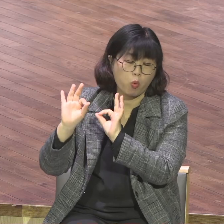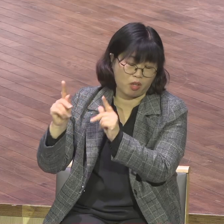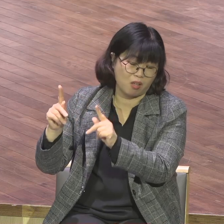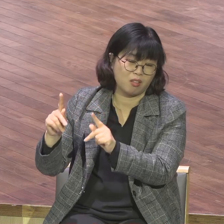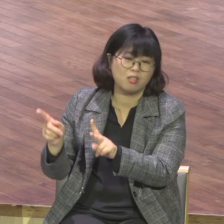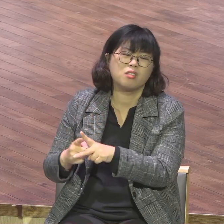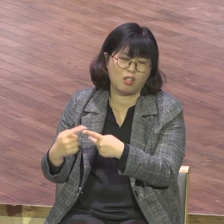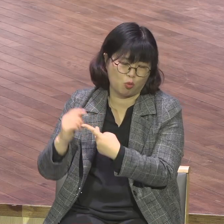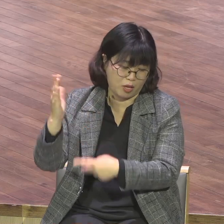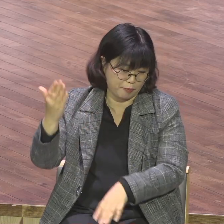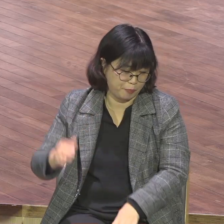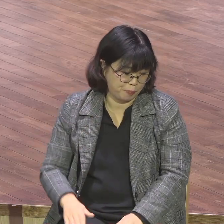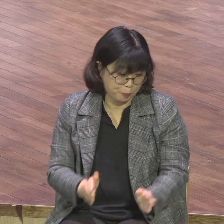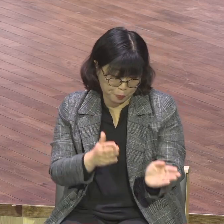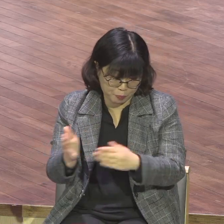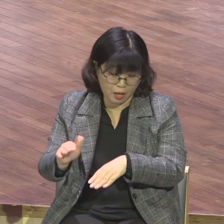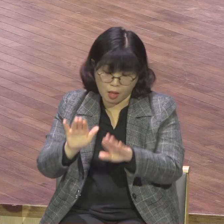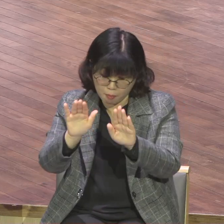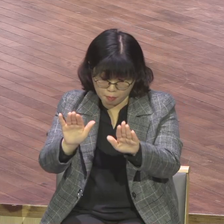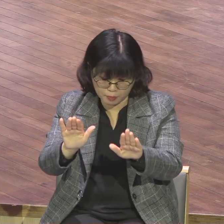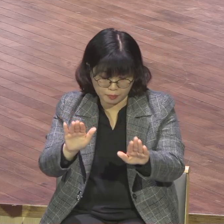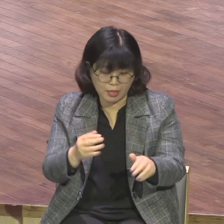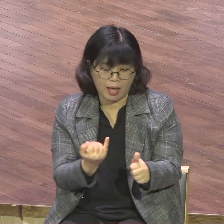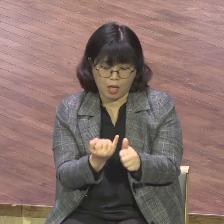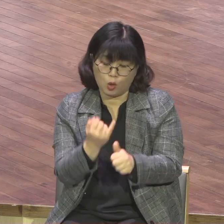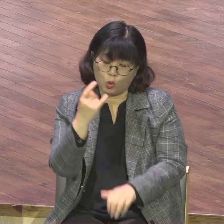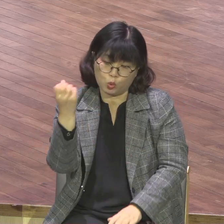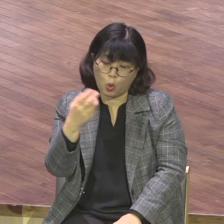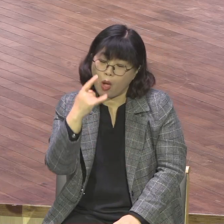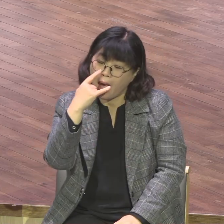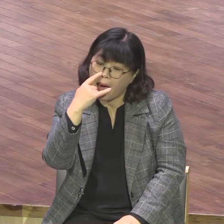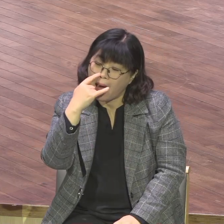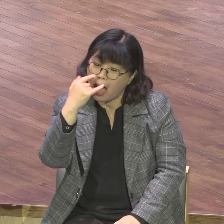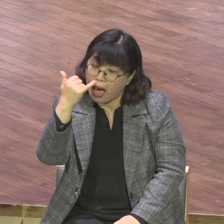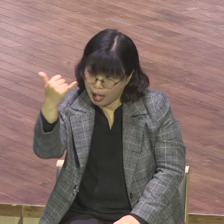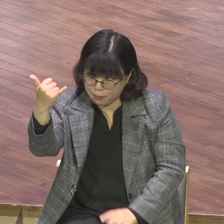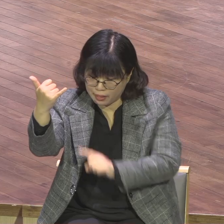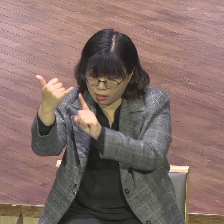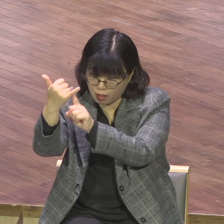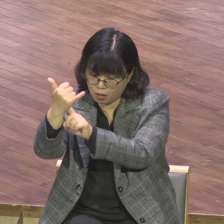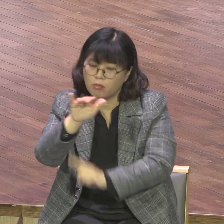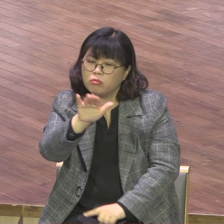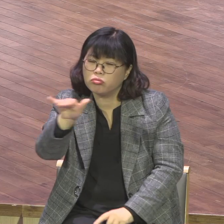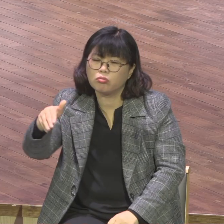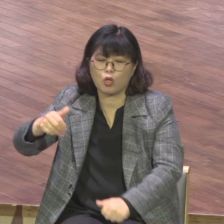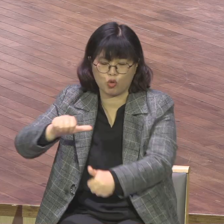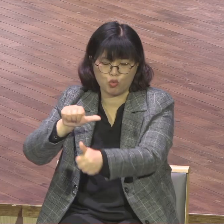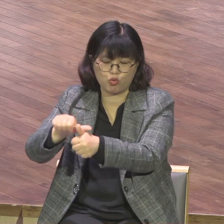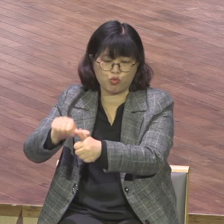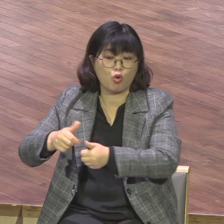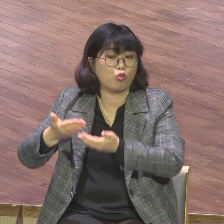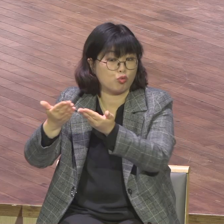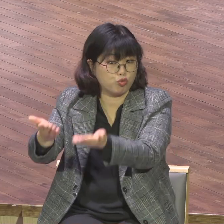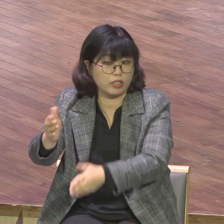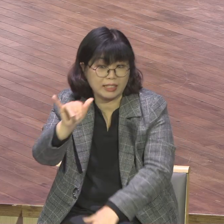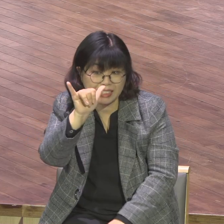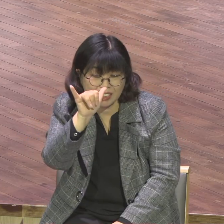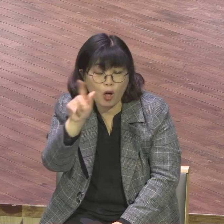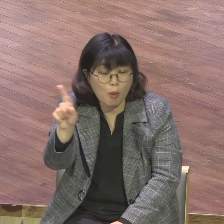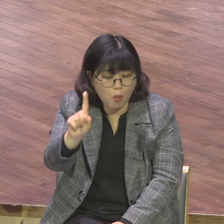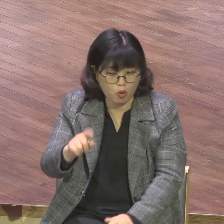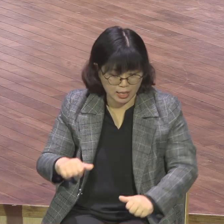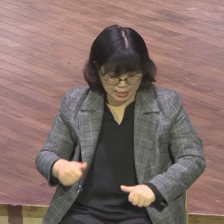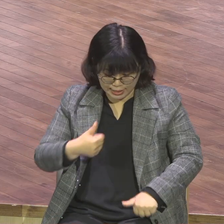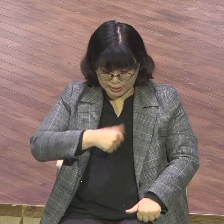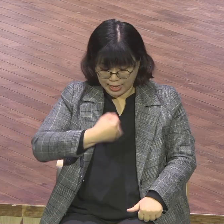훈계로 양육하라. 사도 바울은 이 마지막으로 하나님께서 주신 기업인 자녀에게 어떻게 지혜 있게